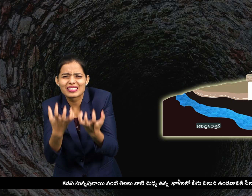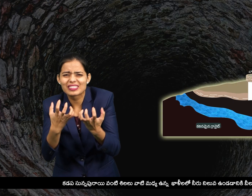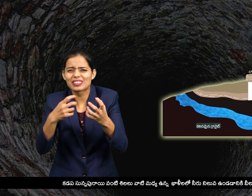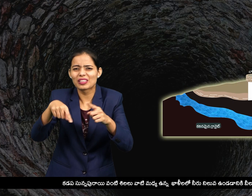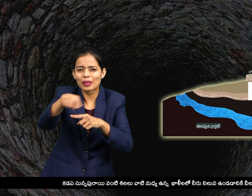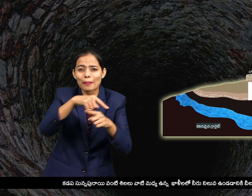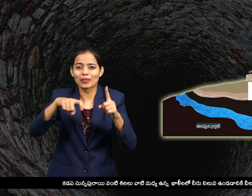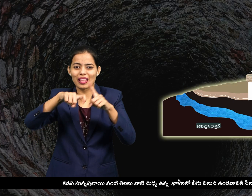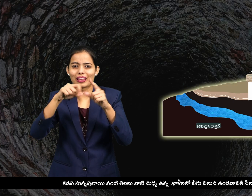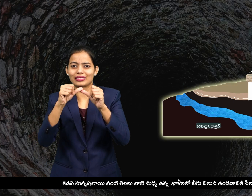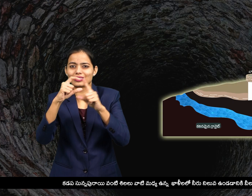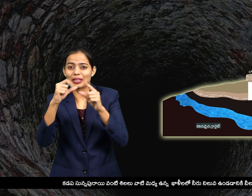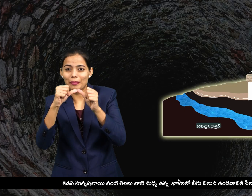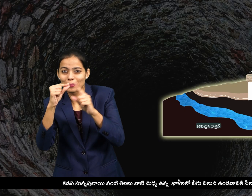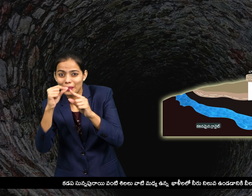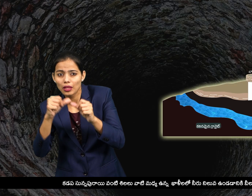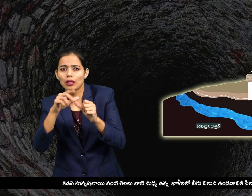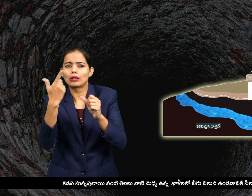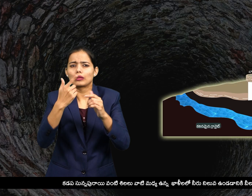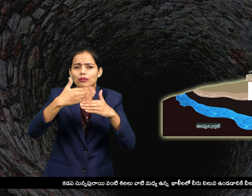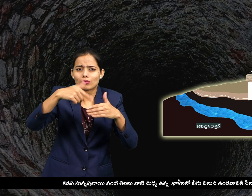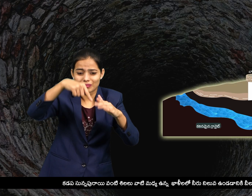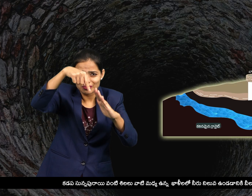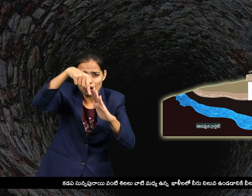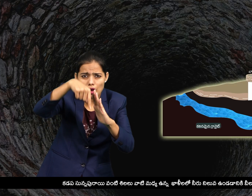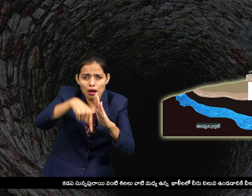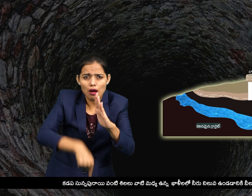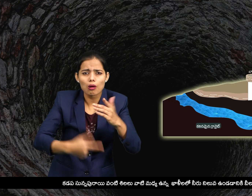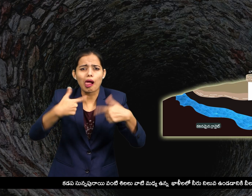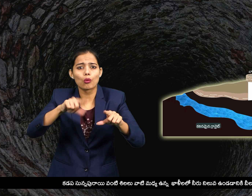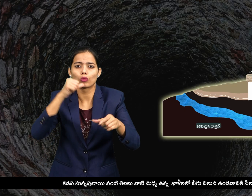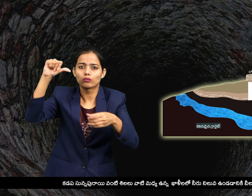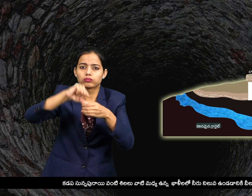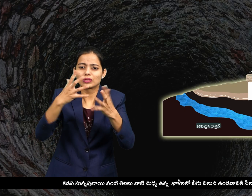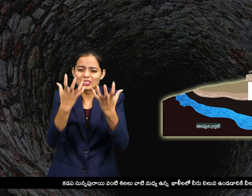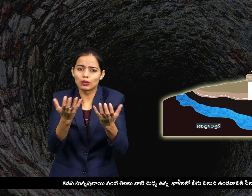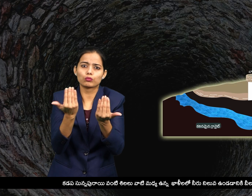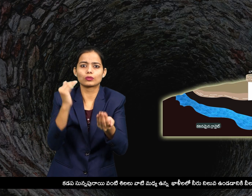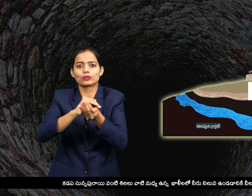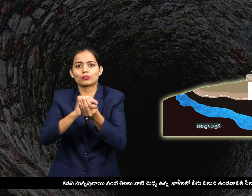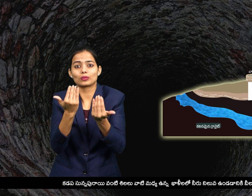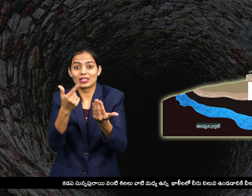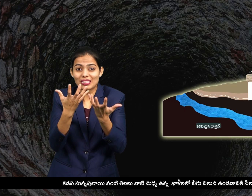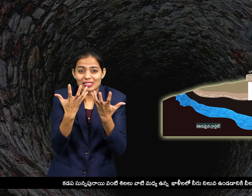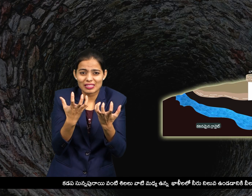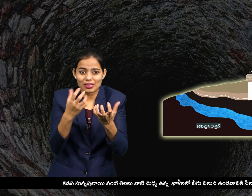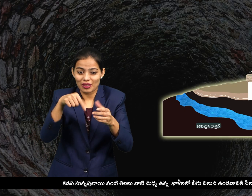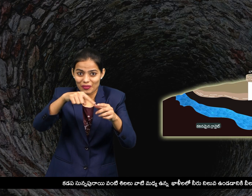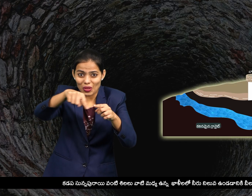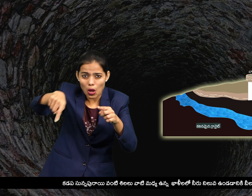కడప సున్నపురాయి వంటి శిలలు వాటి మధ్య ఉన్న ఖాళీలలో నీరు నిల్వ ఉండటానికి వీలు